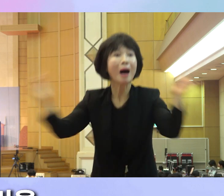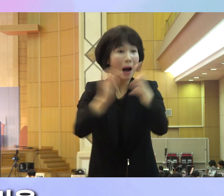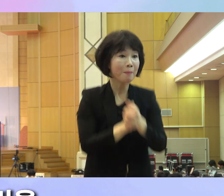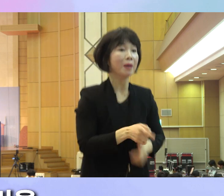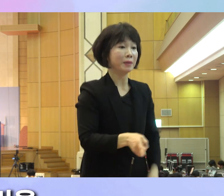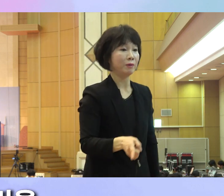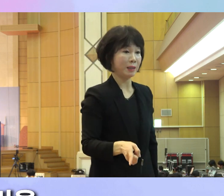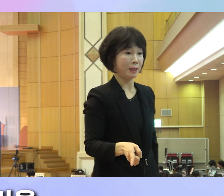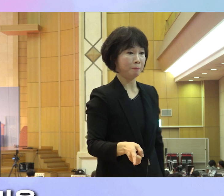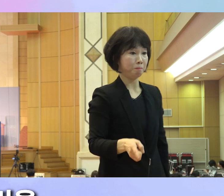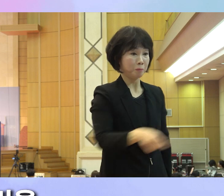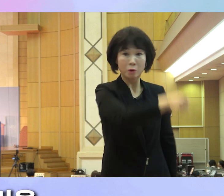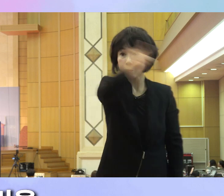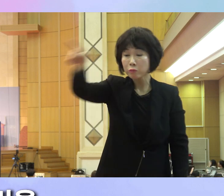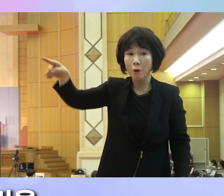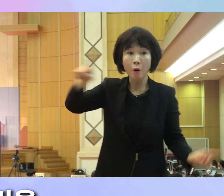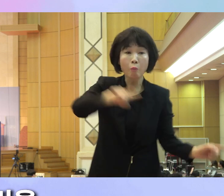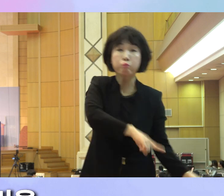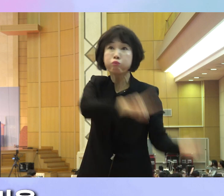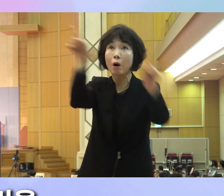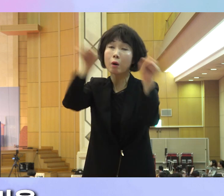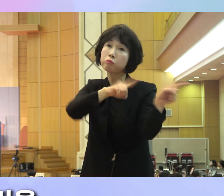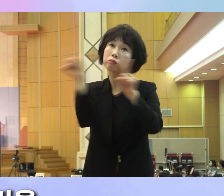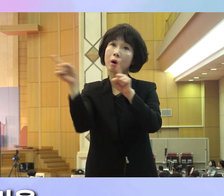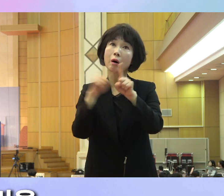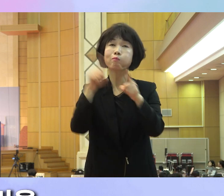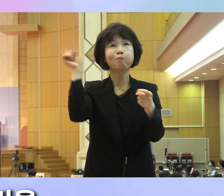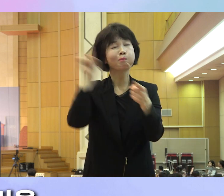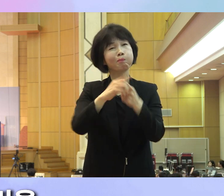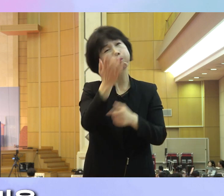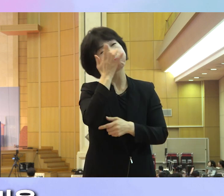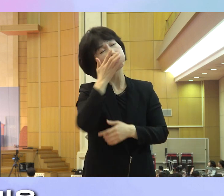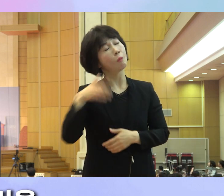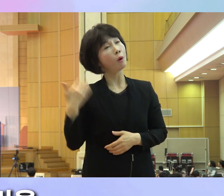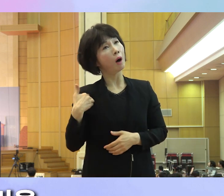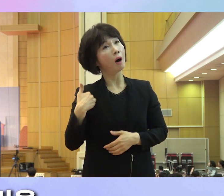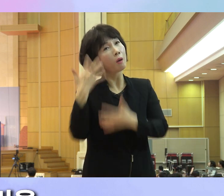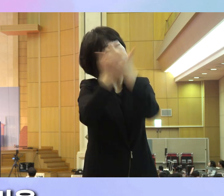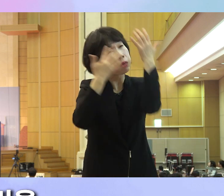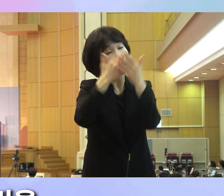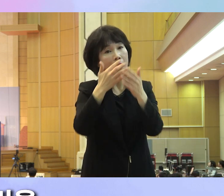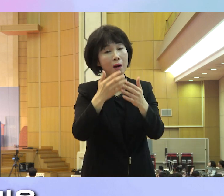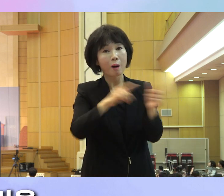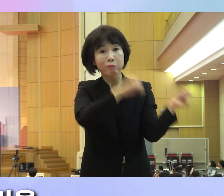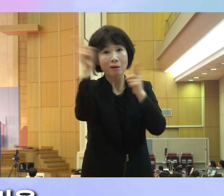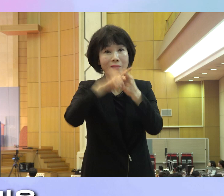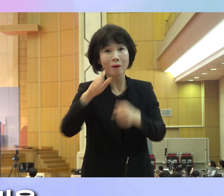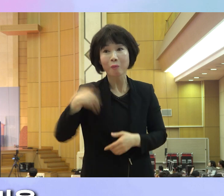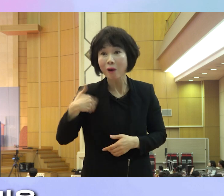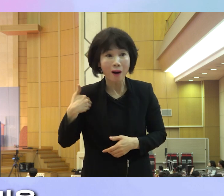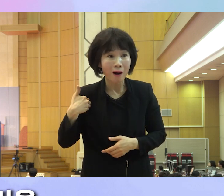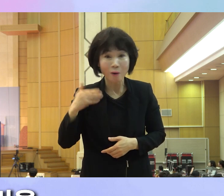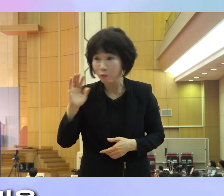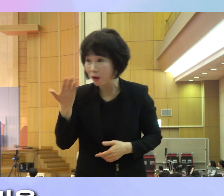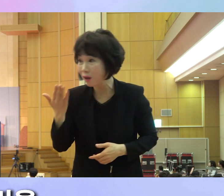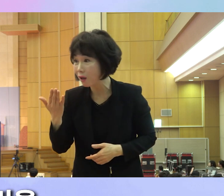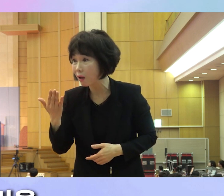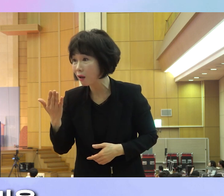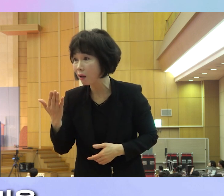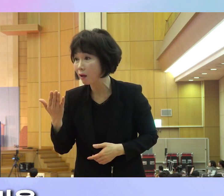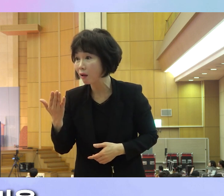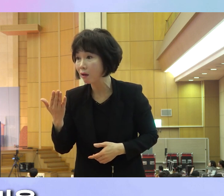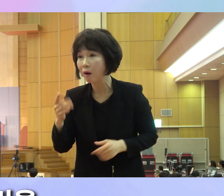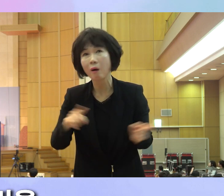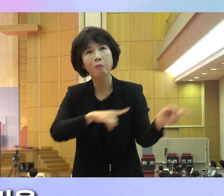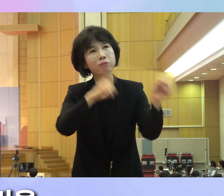할렐루야. 이 부활을 모르면, 부활 자체가 없다는데 부활의 소망을 가질 리도 없고, 또 부활이 있다는